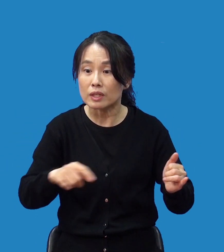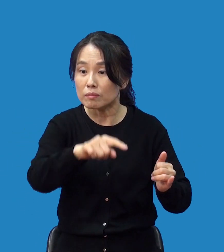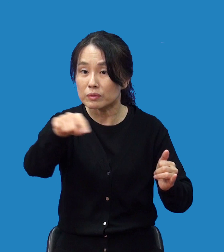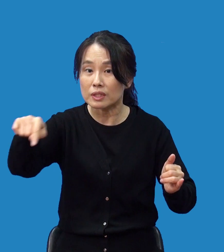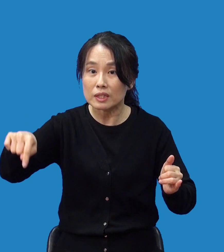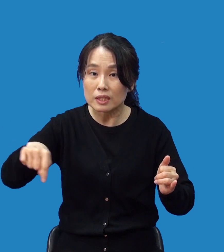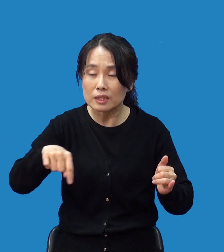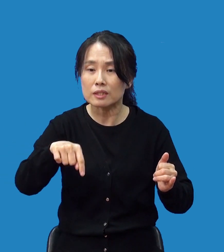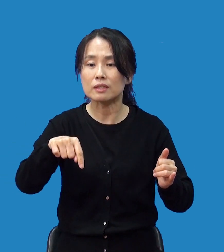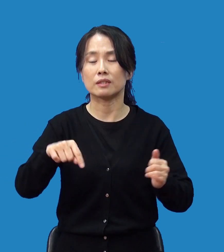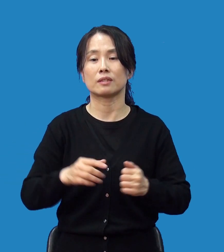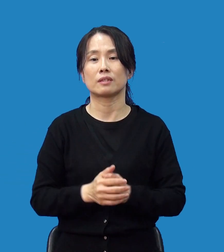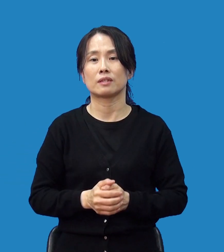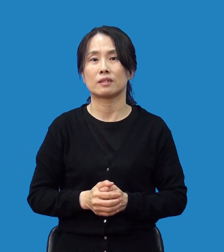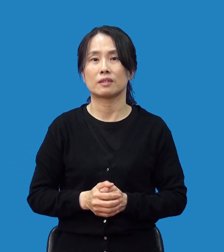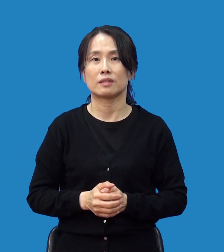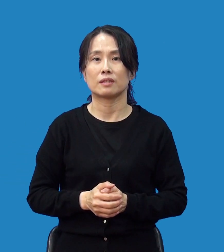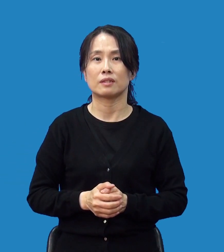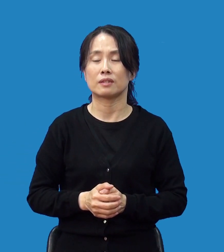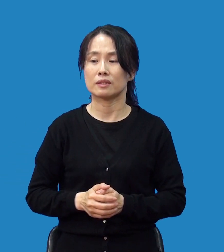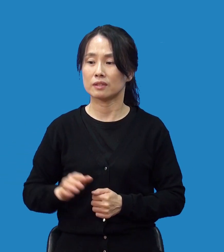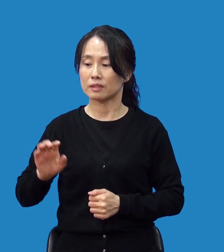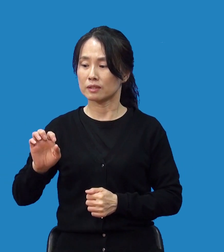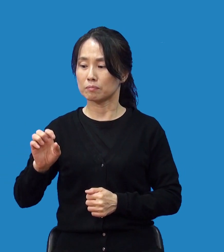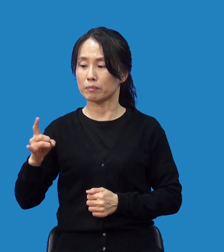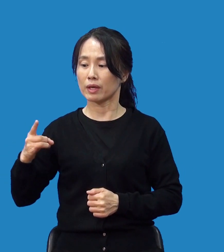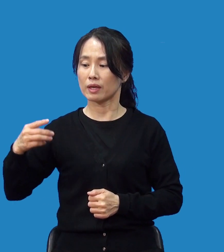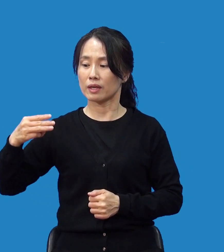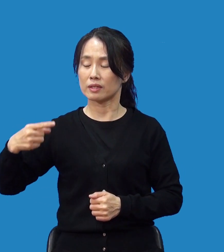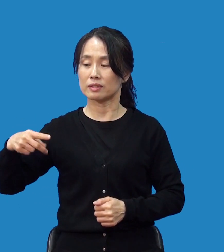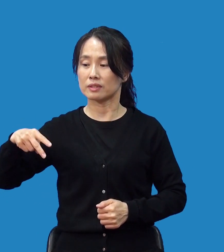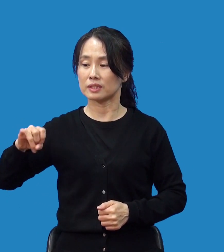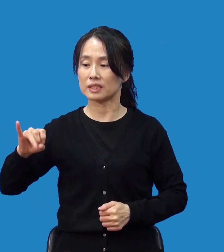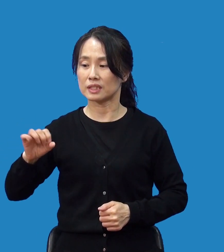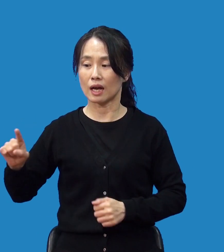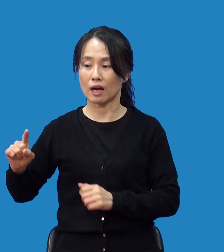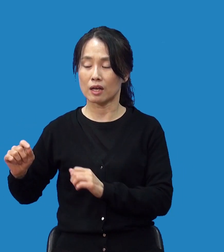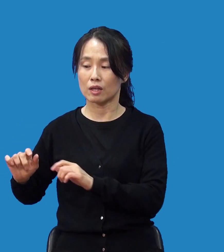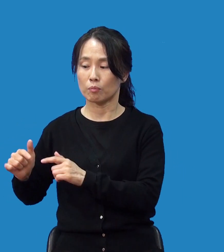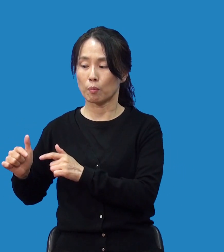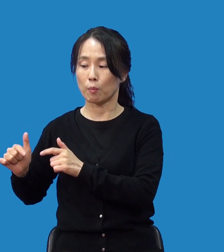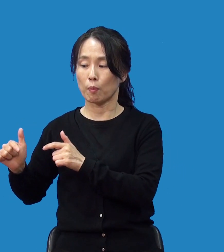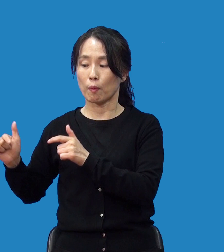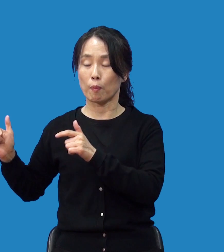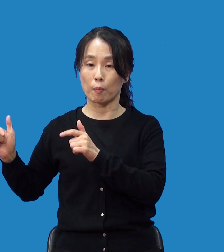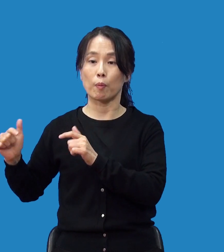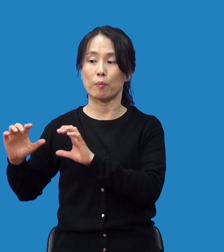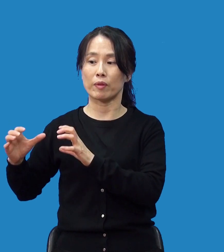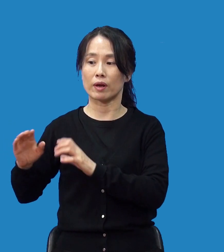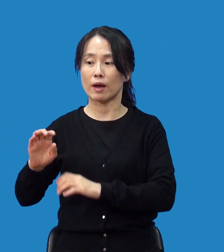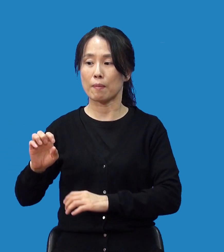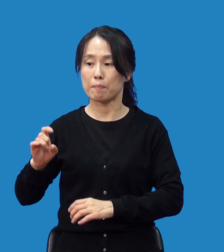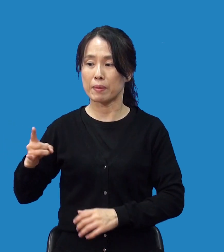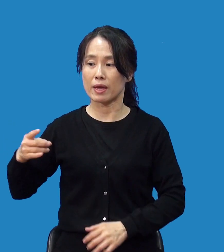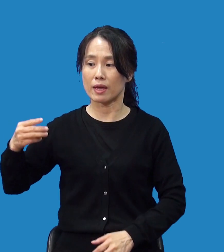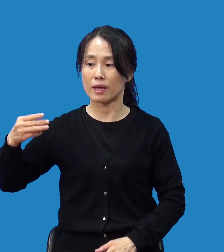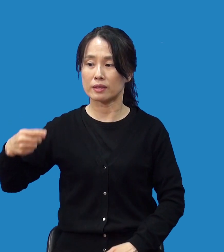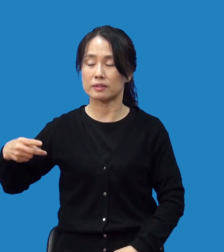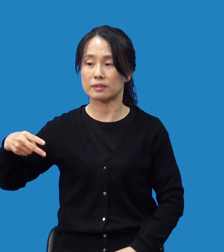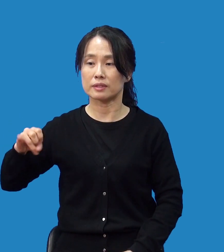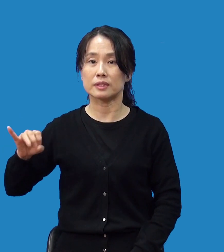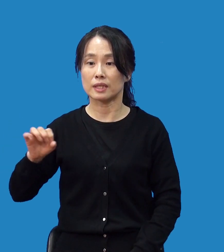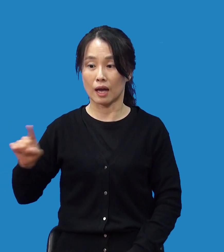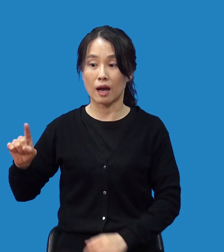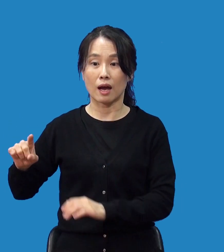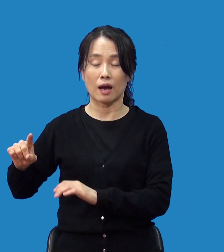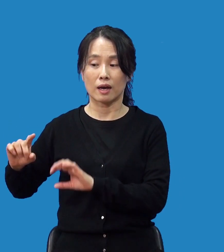있던 페르시아의 왕 고레스, 역사책에는 키루스 2세라고 등장하는 인물인데